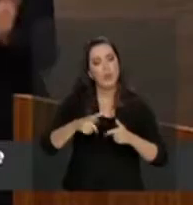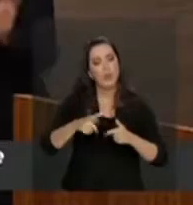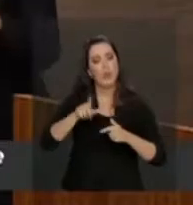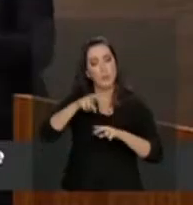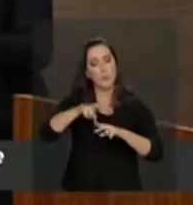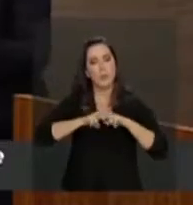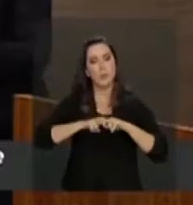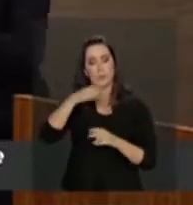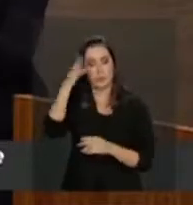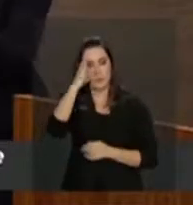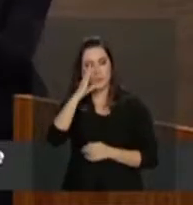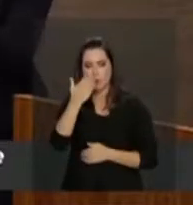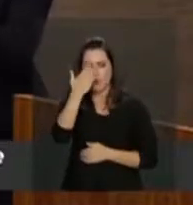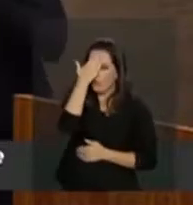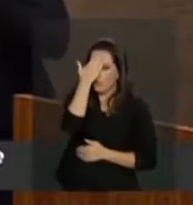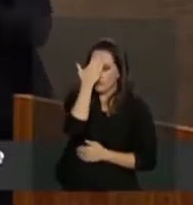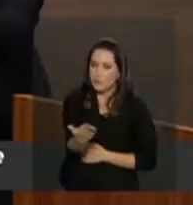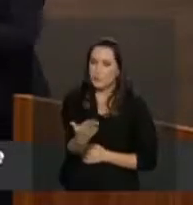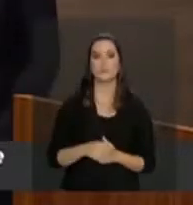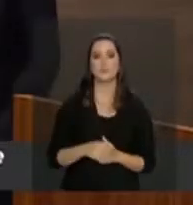Brasil, o meu muito obrigado.